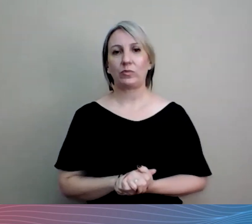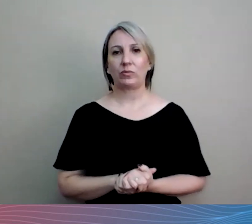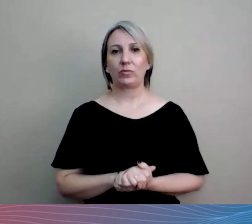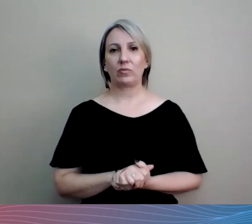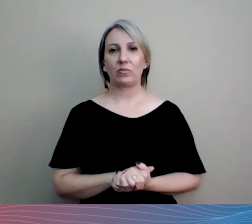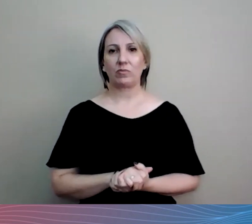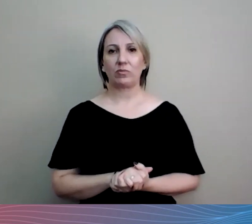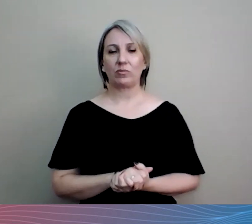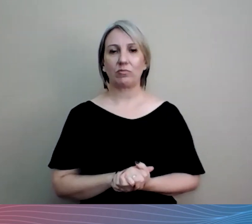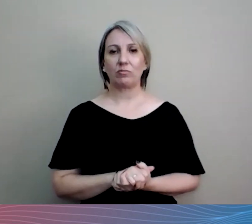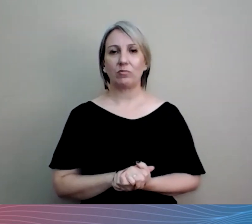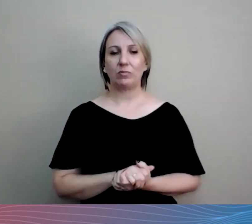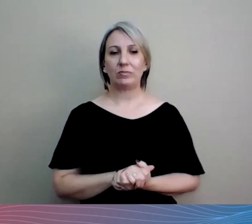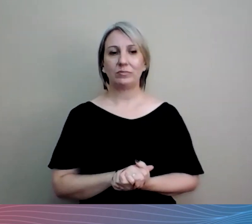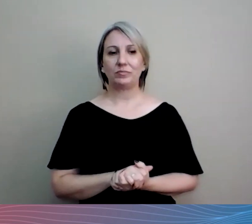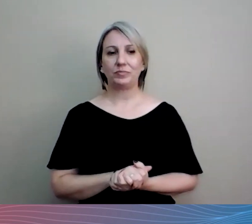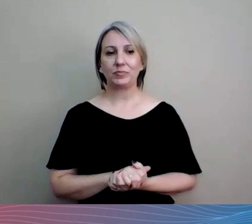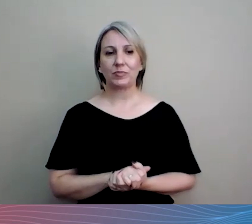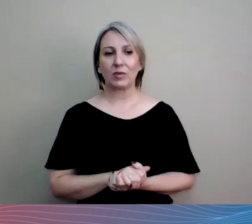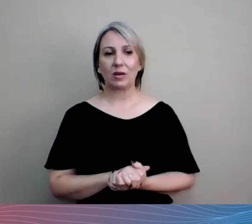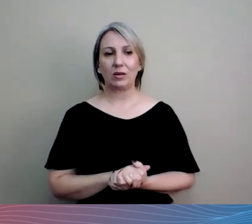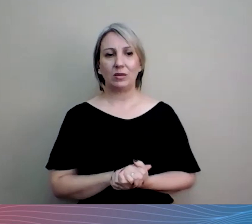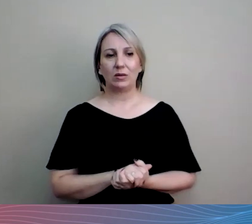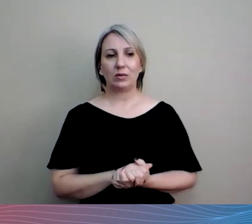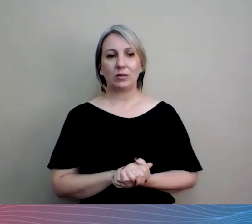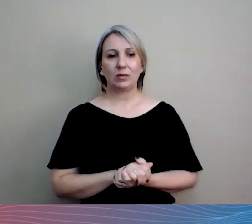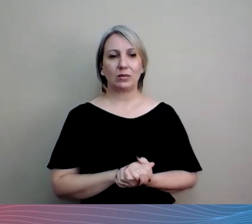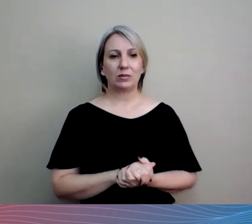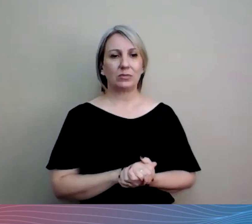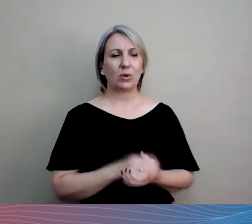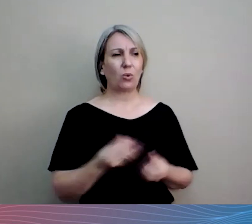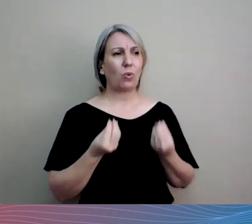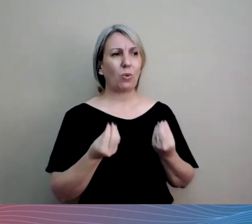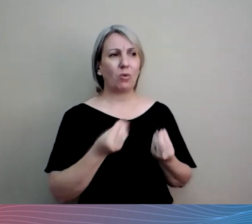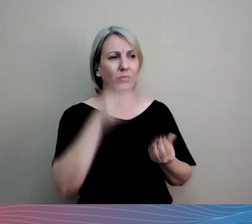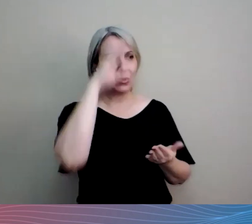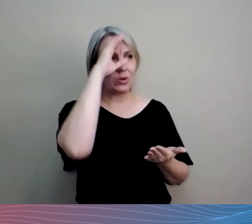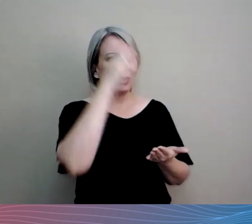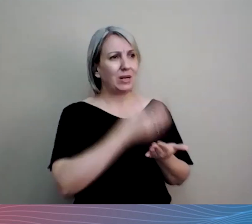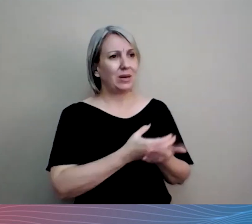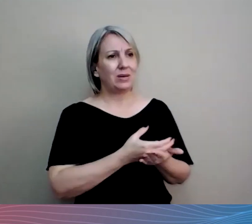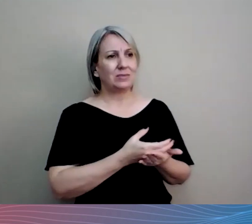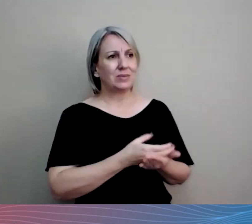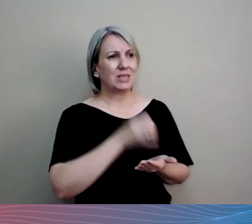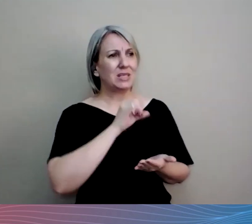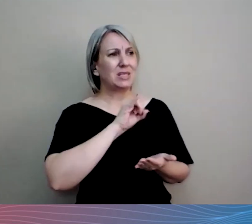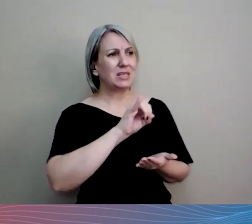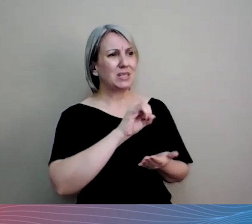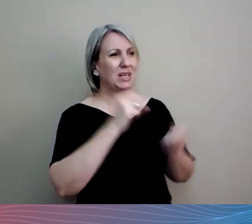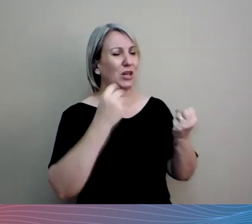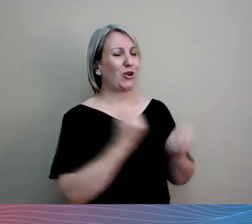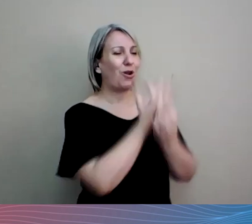Como podeis crer vós, os que aceitais glória uns dos outros? Contudo,